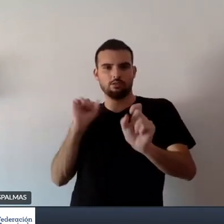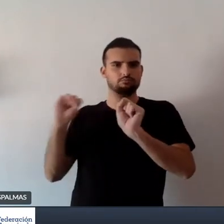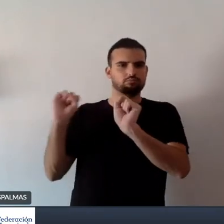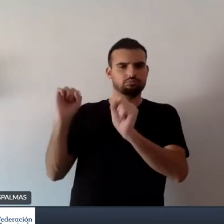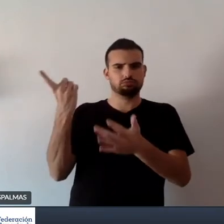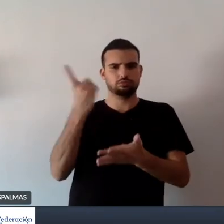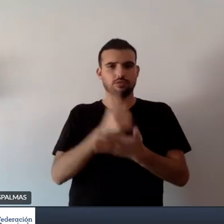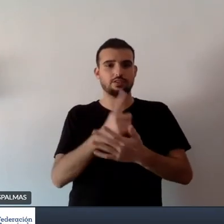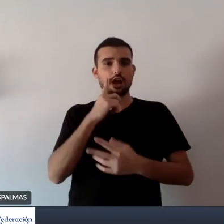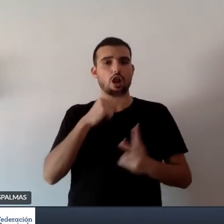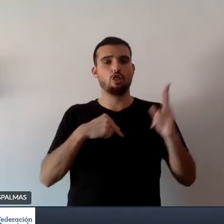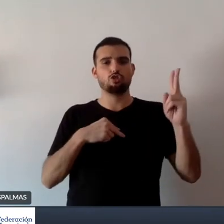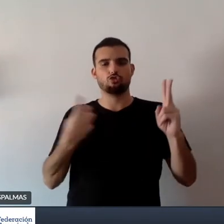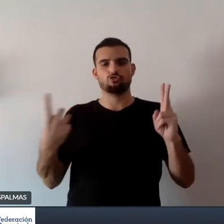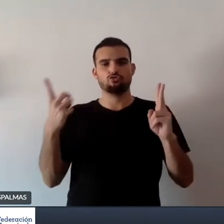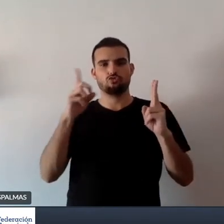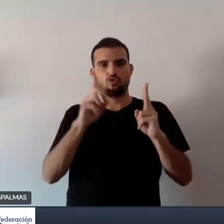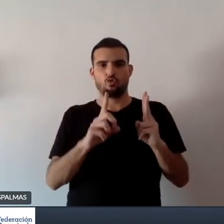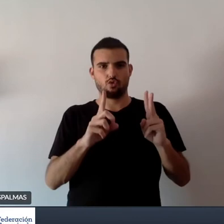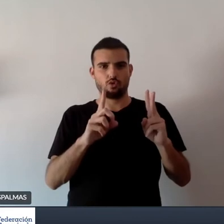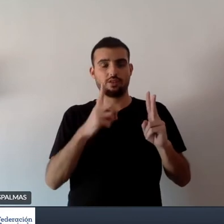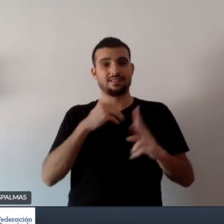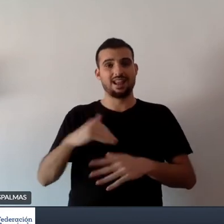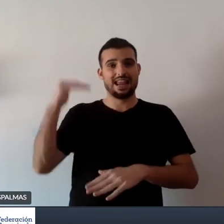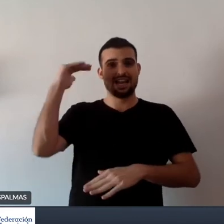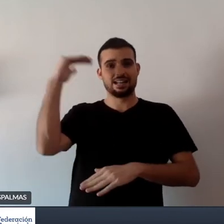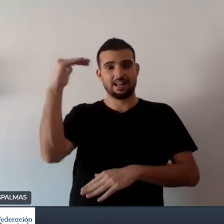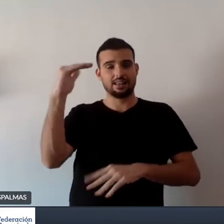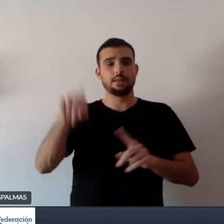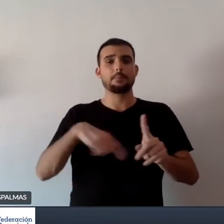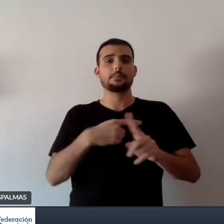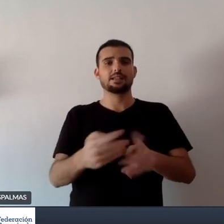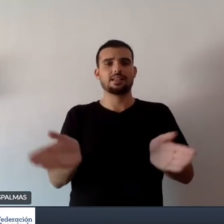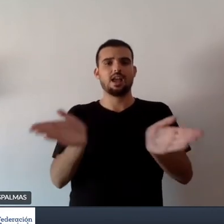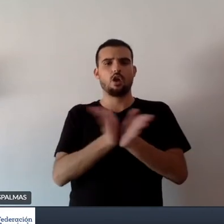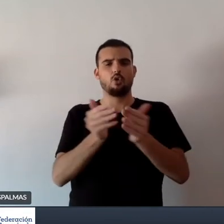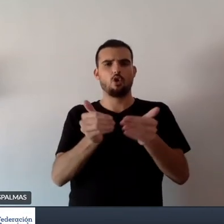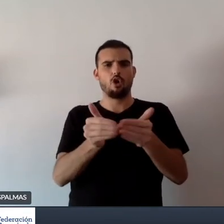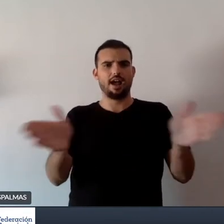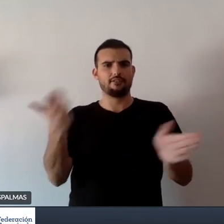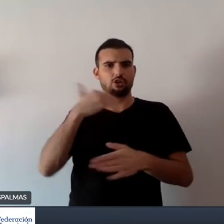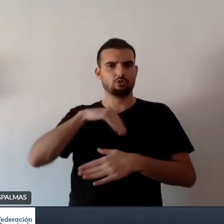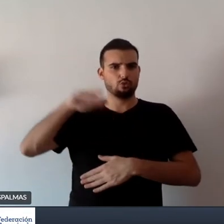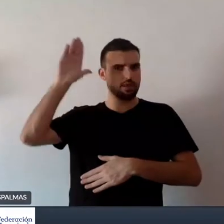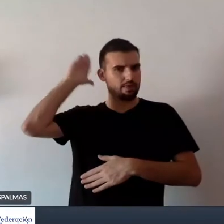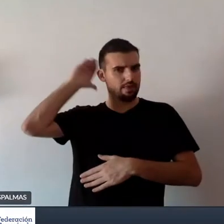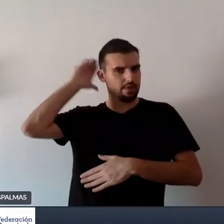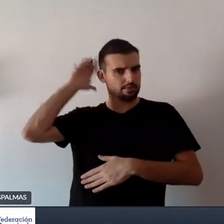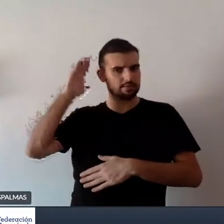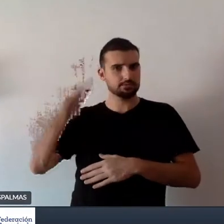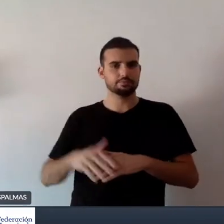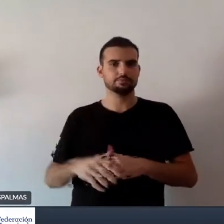Ahora es un 2x1. Continuación del grande y de nuevo ángulo de pase abierto por detrás de su espalda.